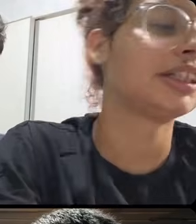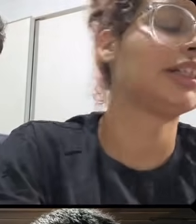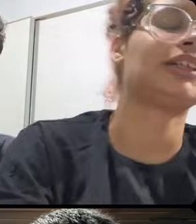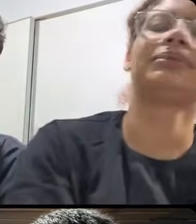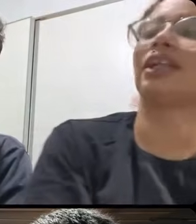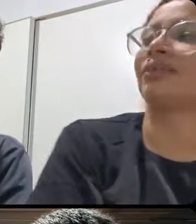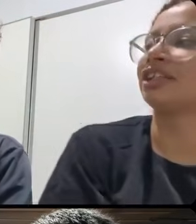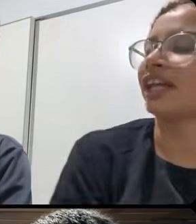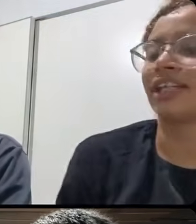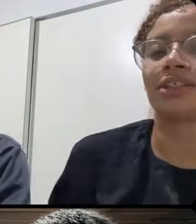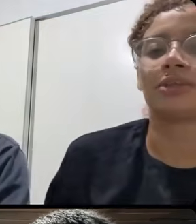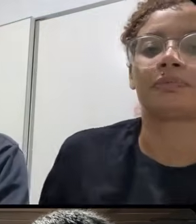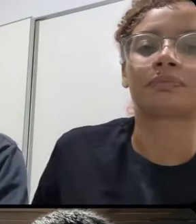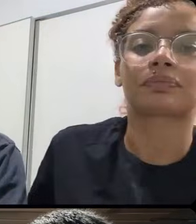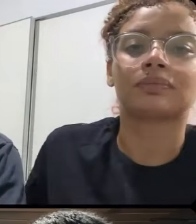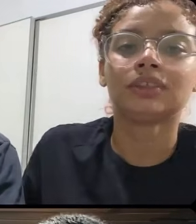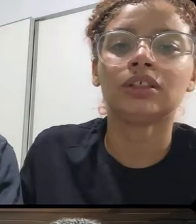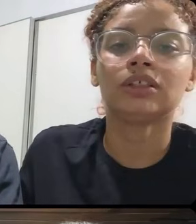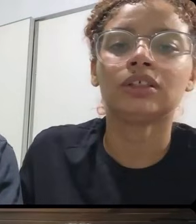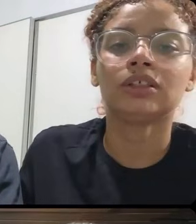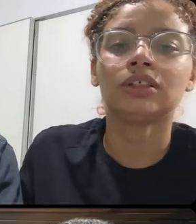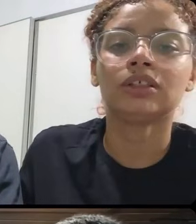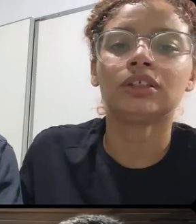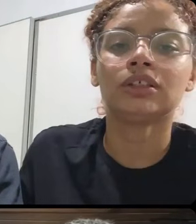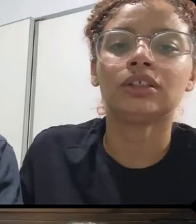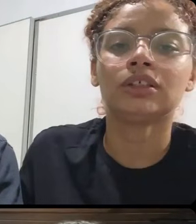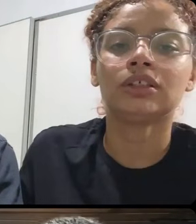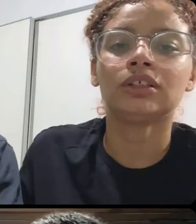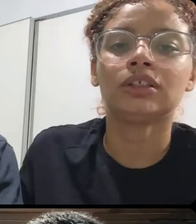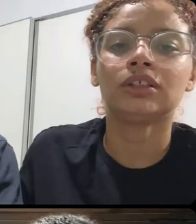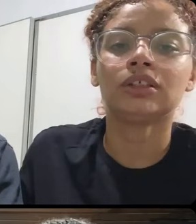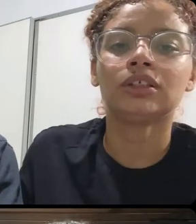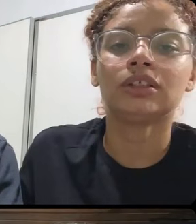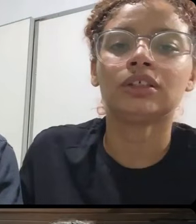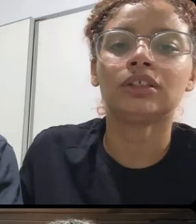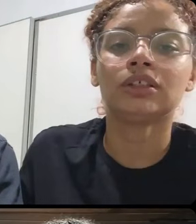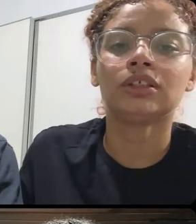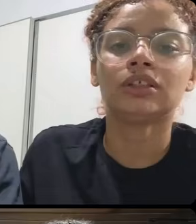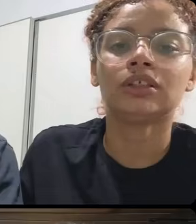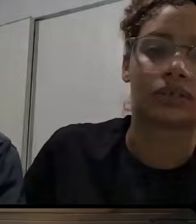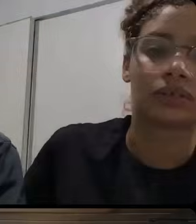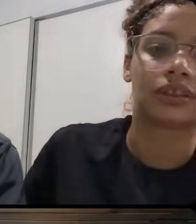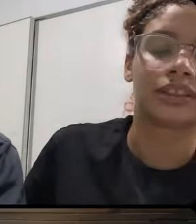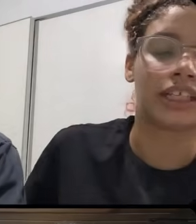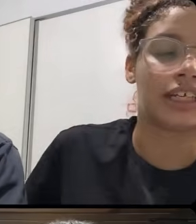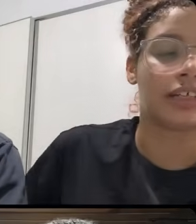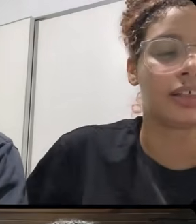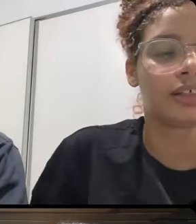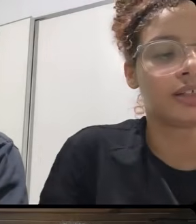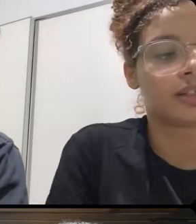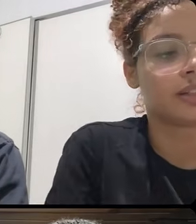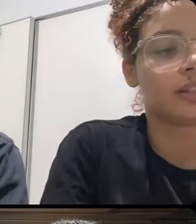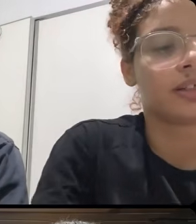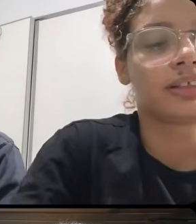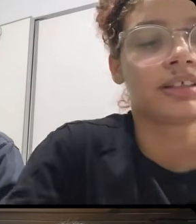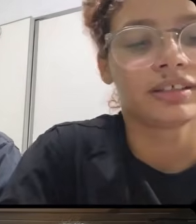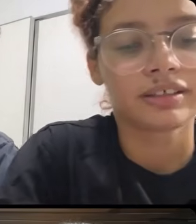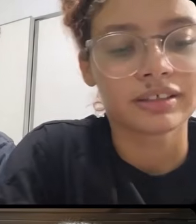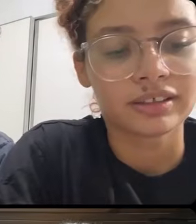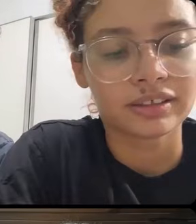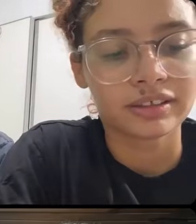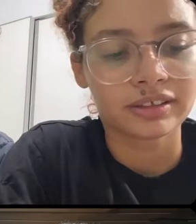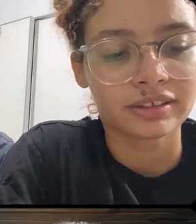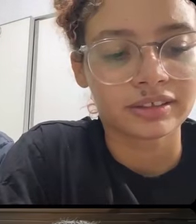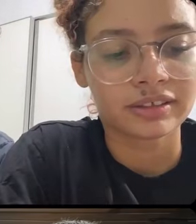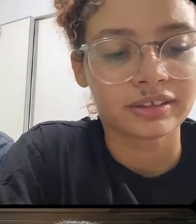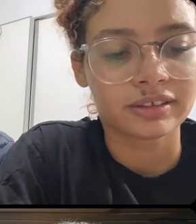nossa. E eu acho que é isso. Tá certo, tá. Tá 4% de bateria, né? Tá, nós E, vamos conseguir, tá, vai